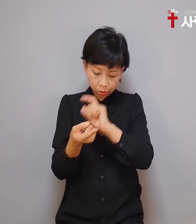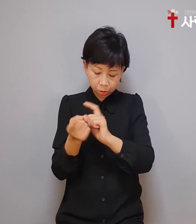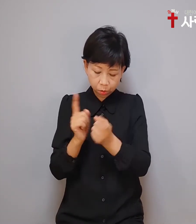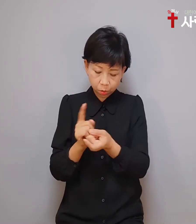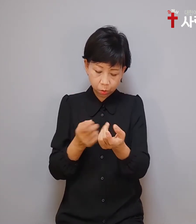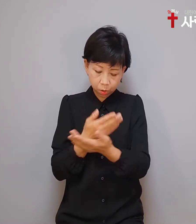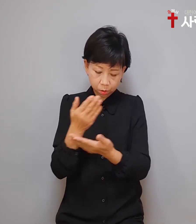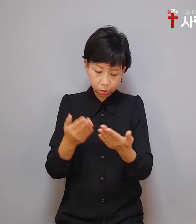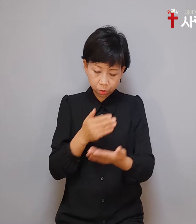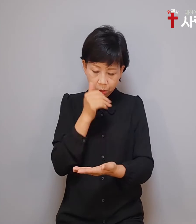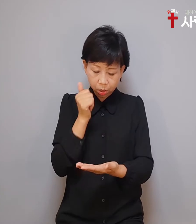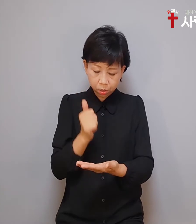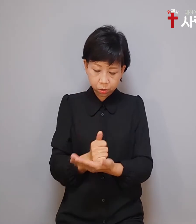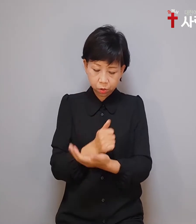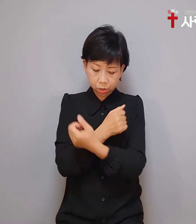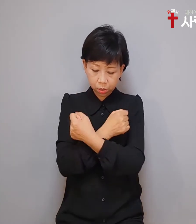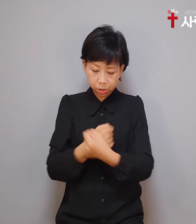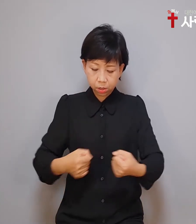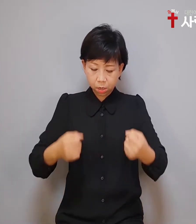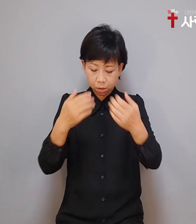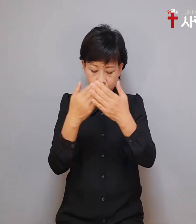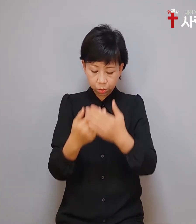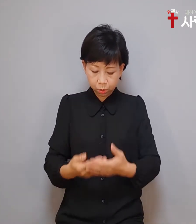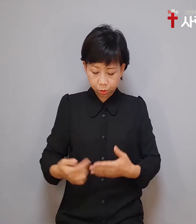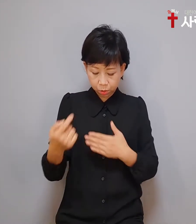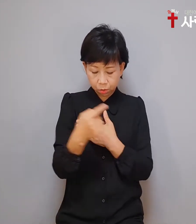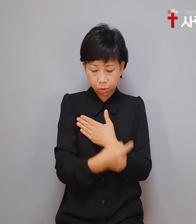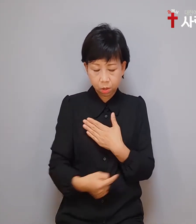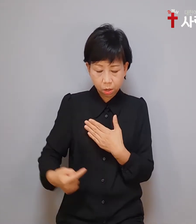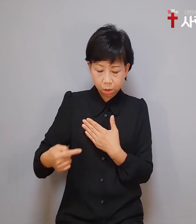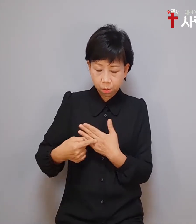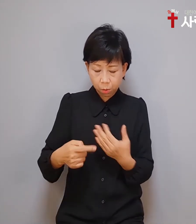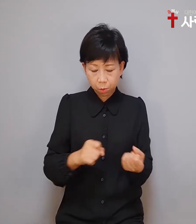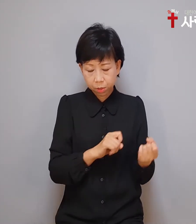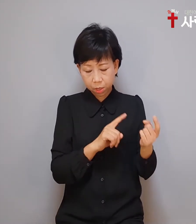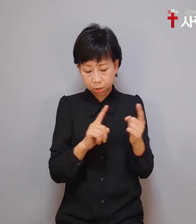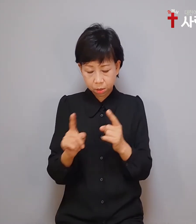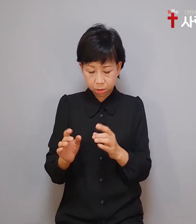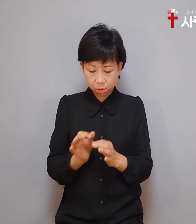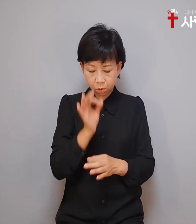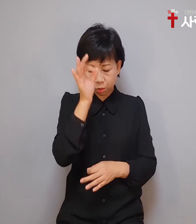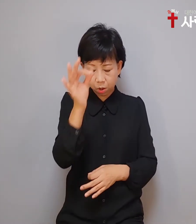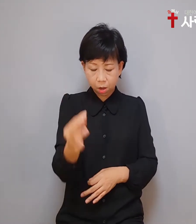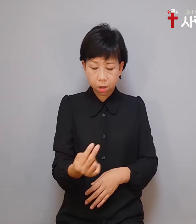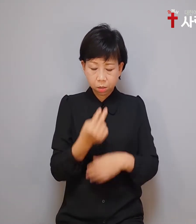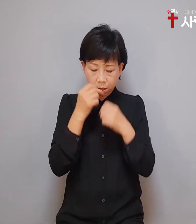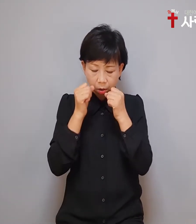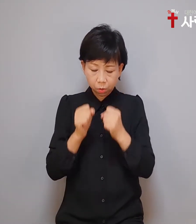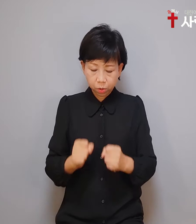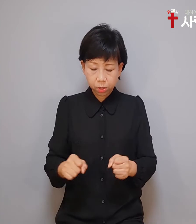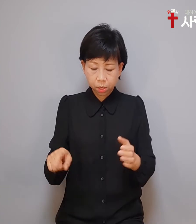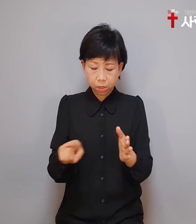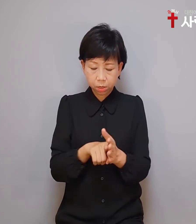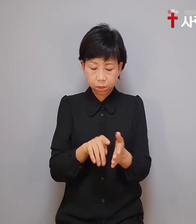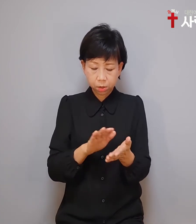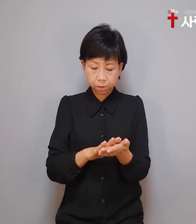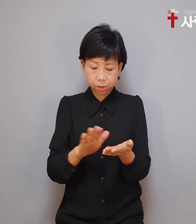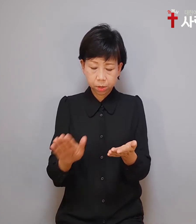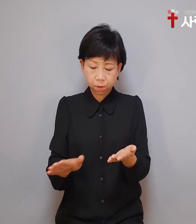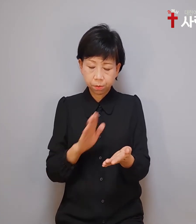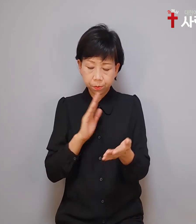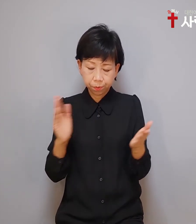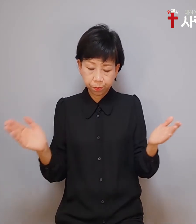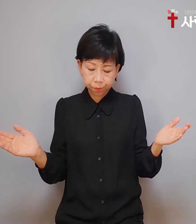서로 교통하는 것과 죄를 사하여 주시는 것과 몸이 다시 사는 것과 영원히 사는